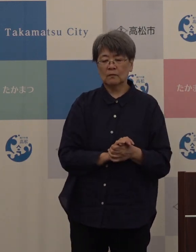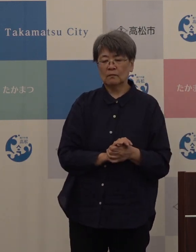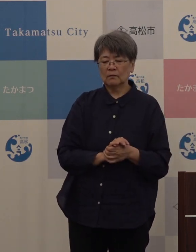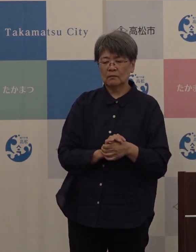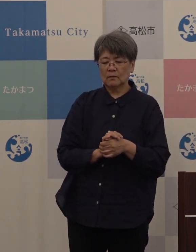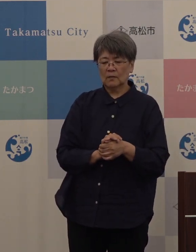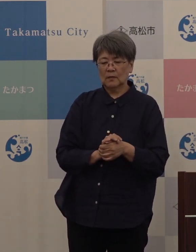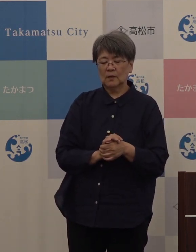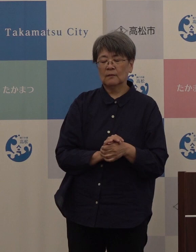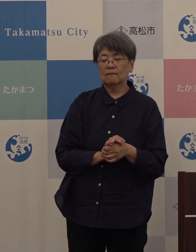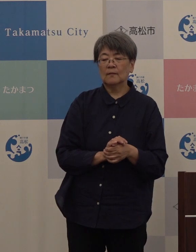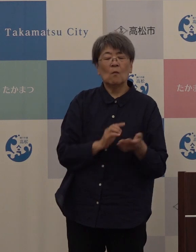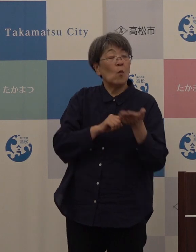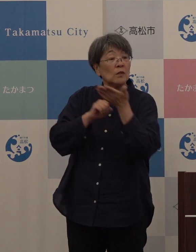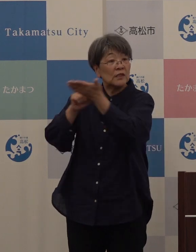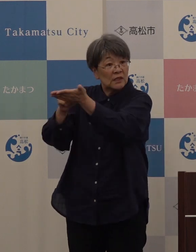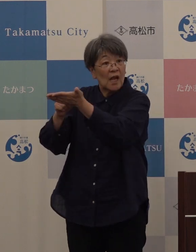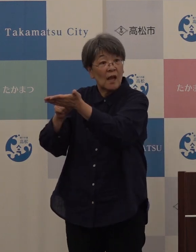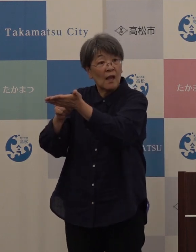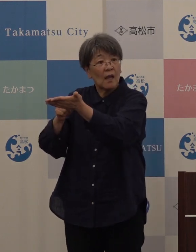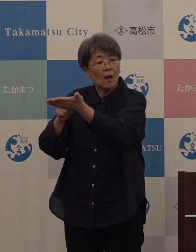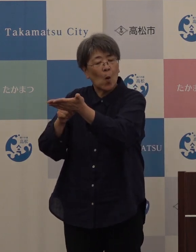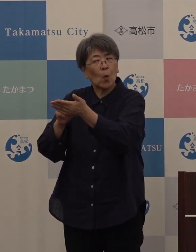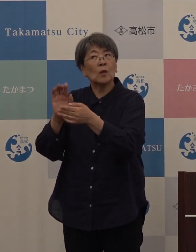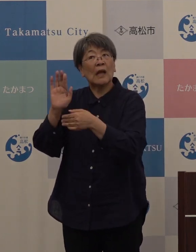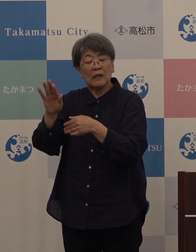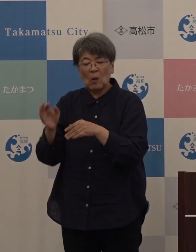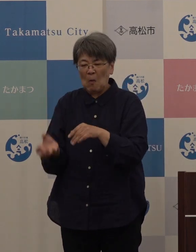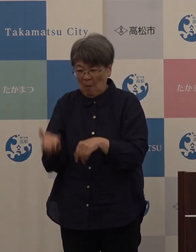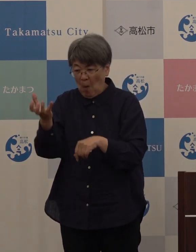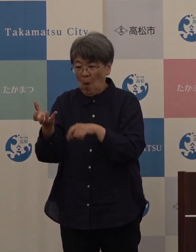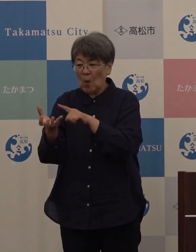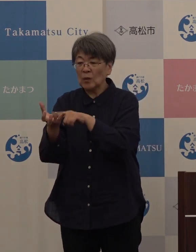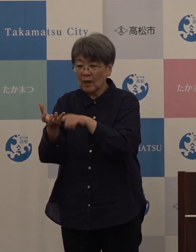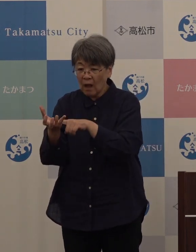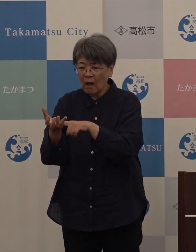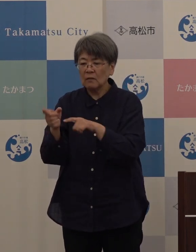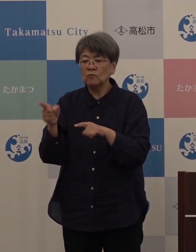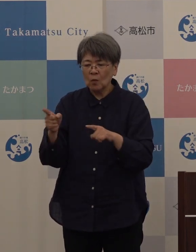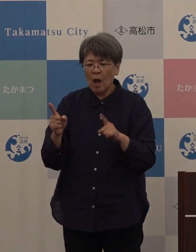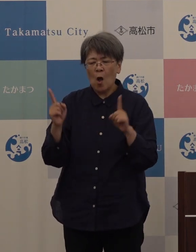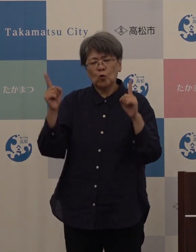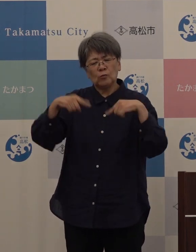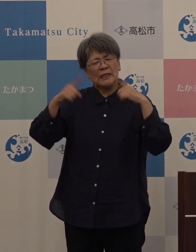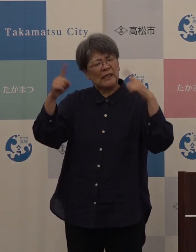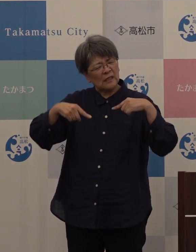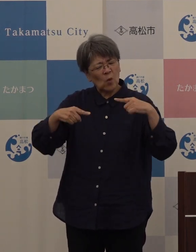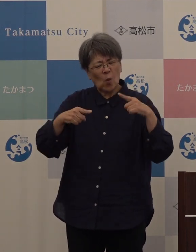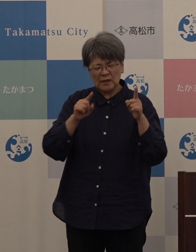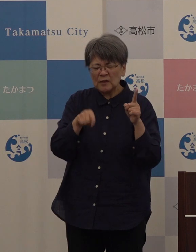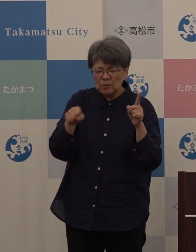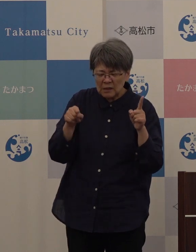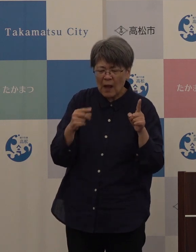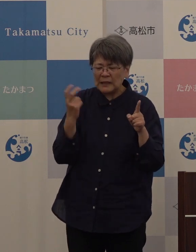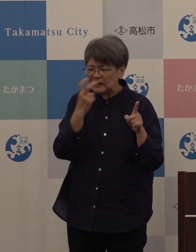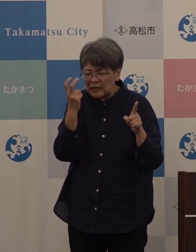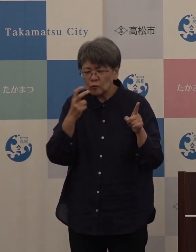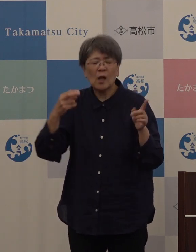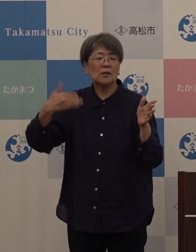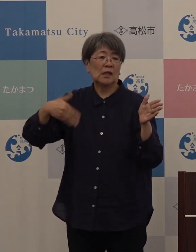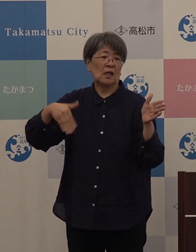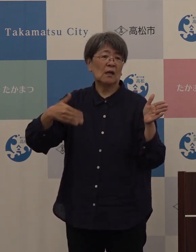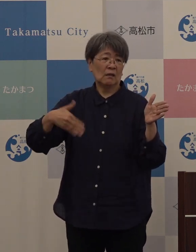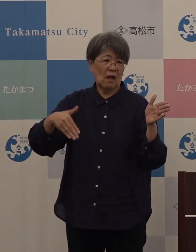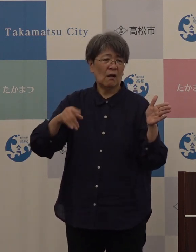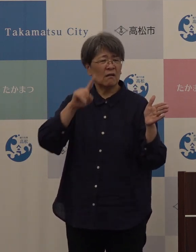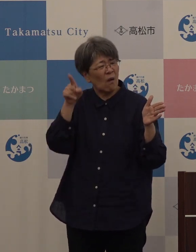にその踏切の設備自体がですね、問題があったかどうかチェックができなかったということかも分かりません